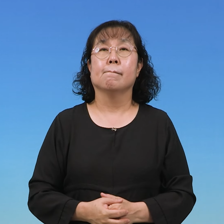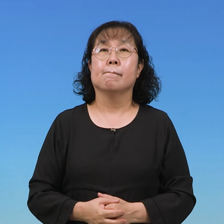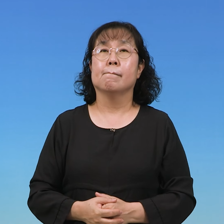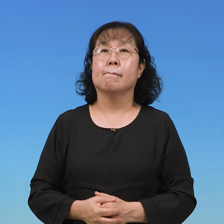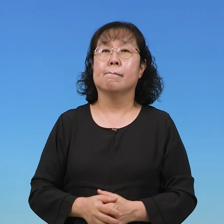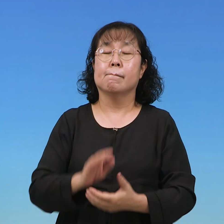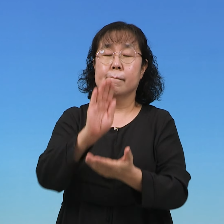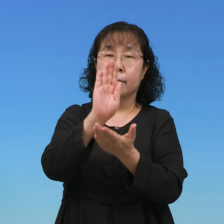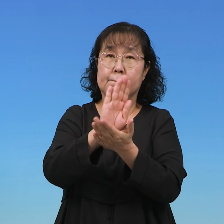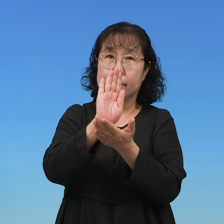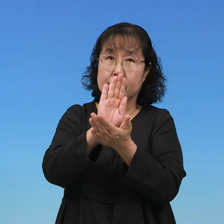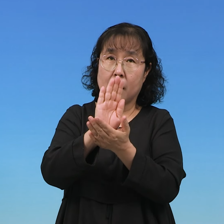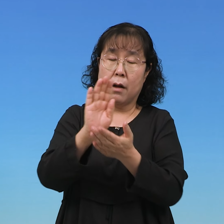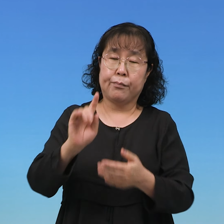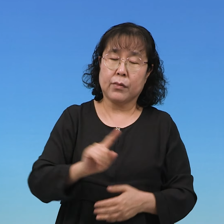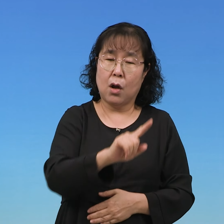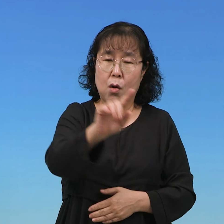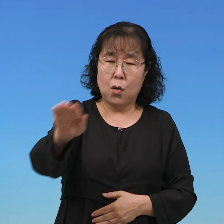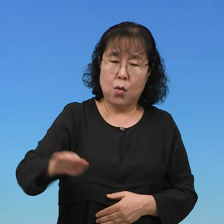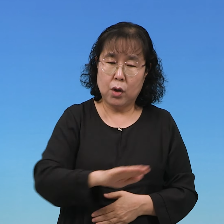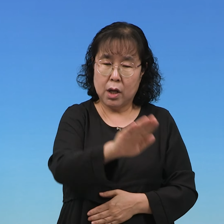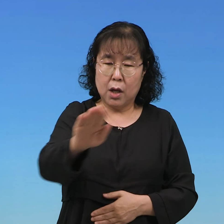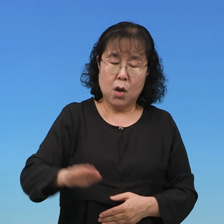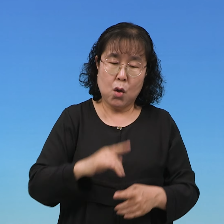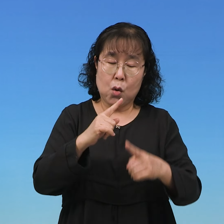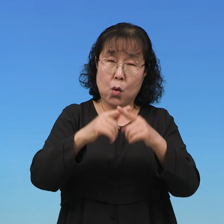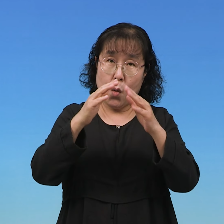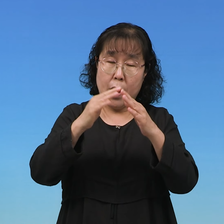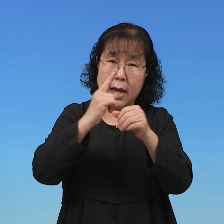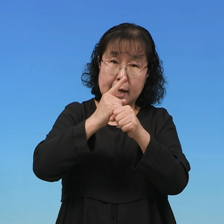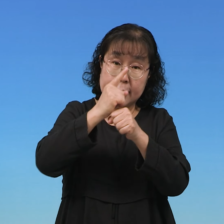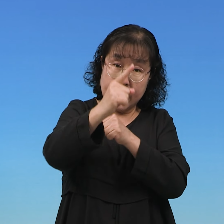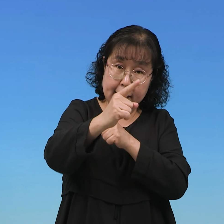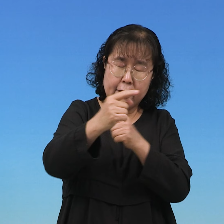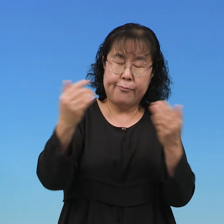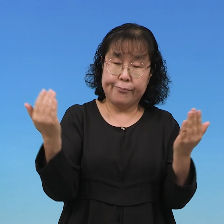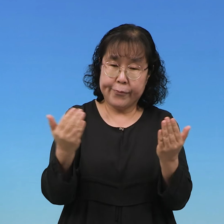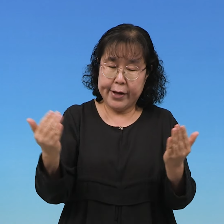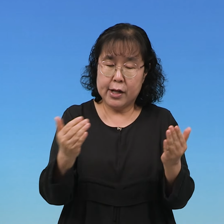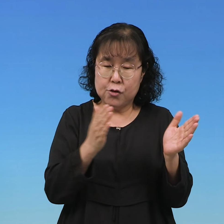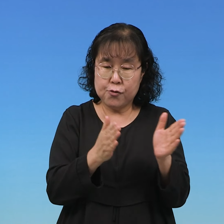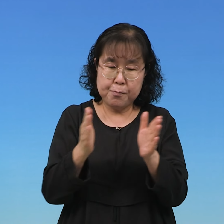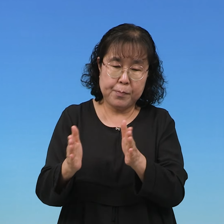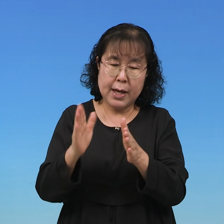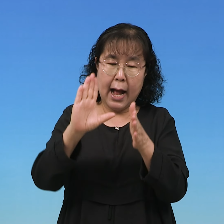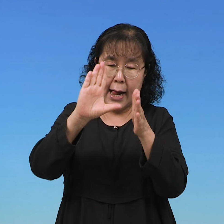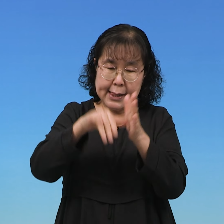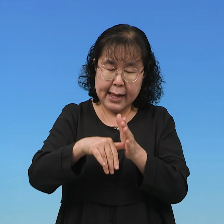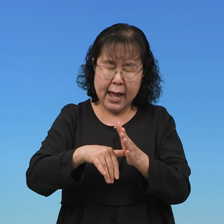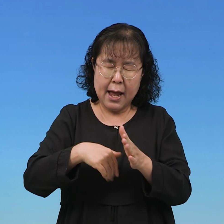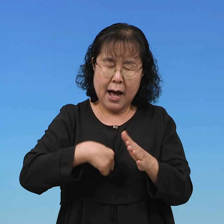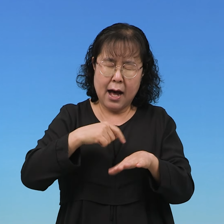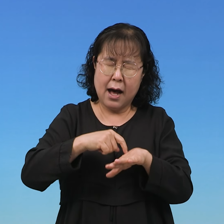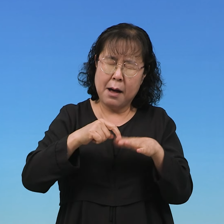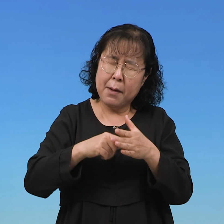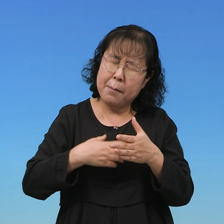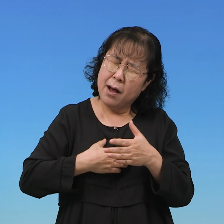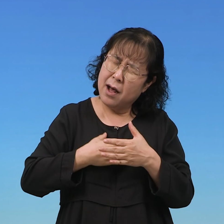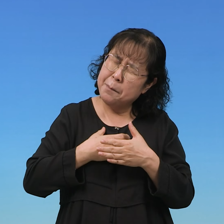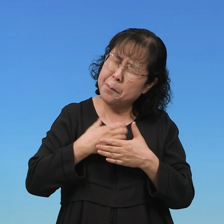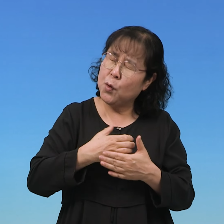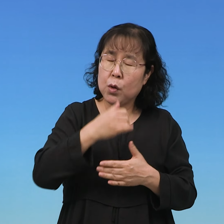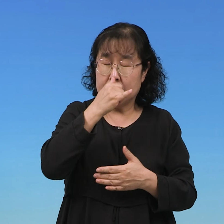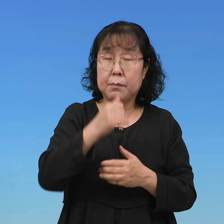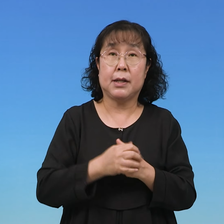분당 우리 교회 내년 사역을 준비하면서 저는 마음이 벅차거든요. 분당 우리 교회 내년 사역을 위해서